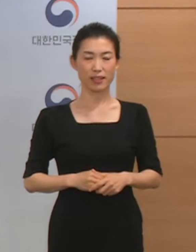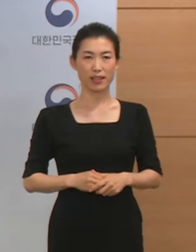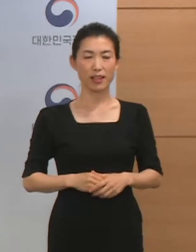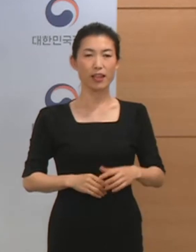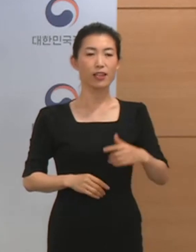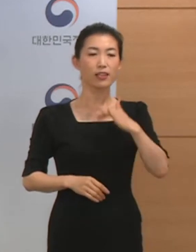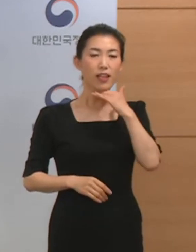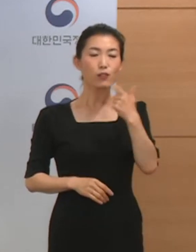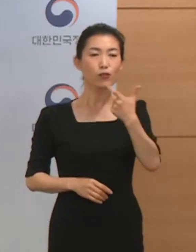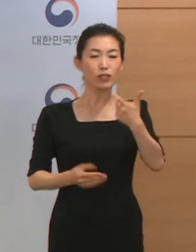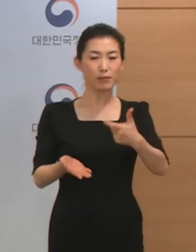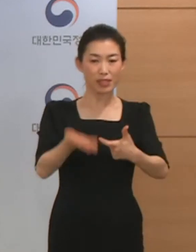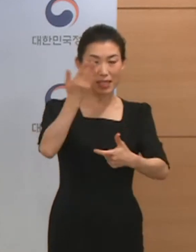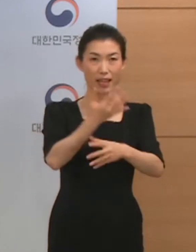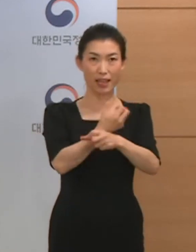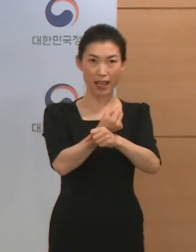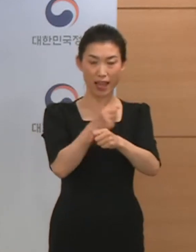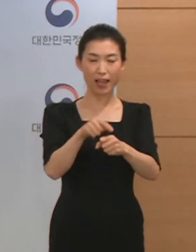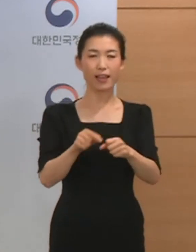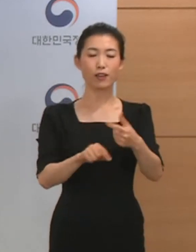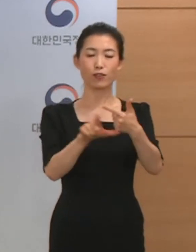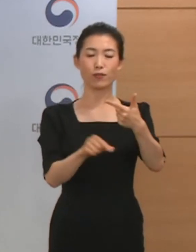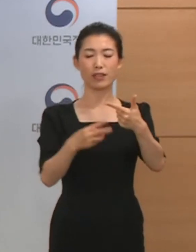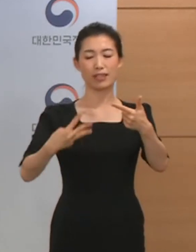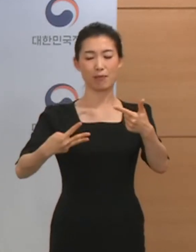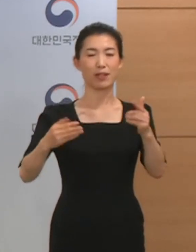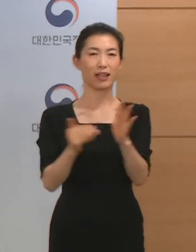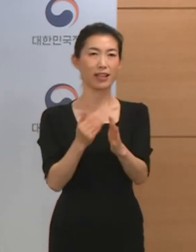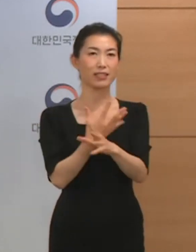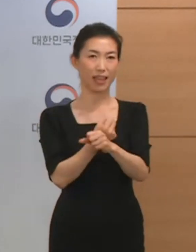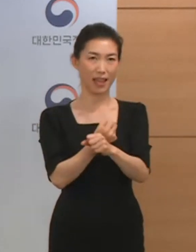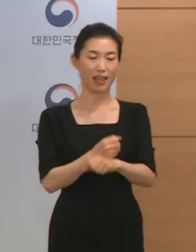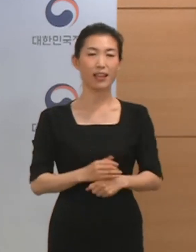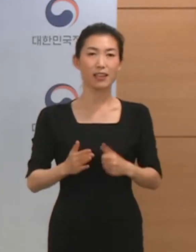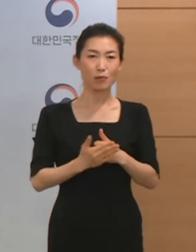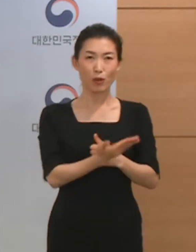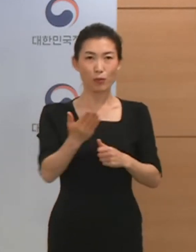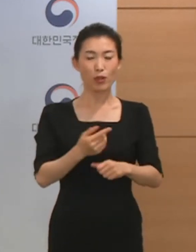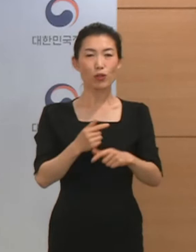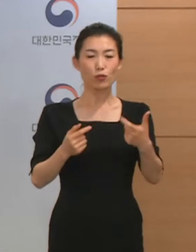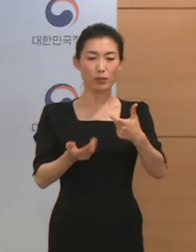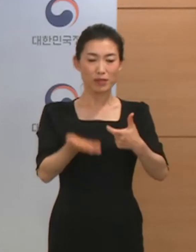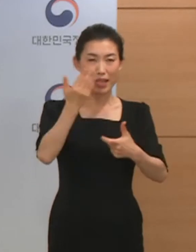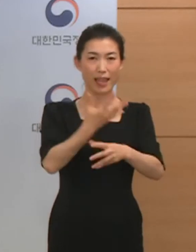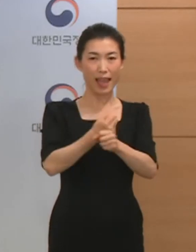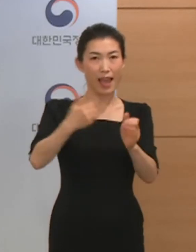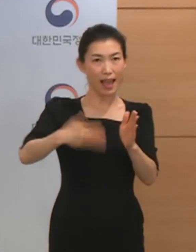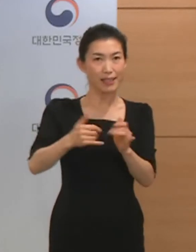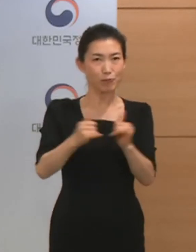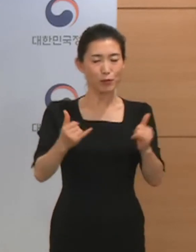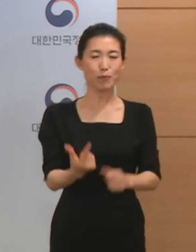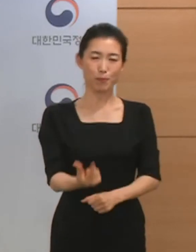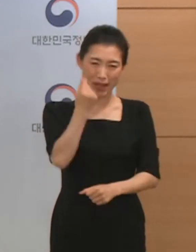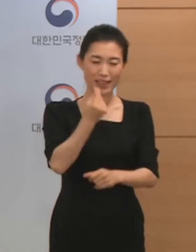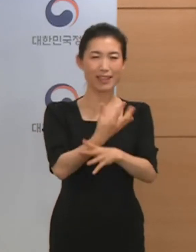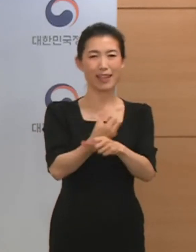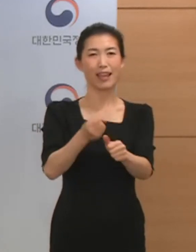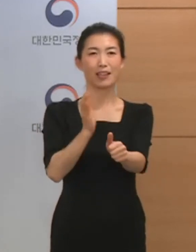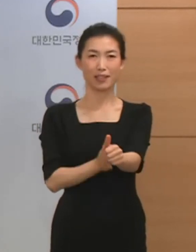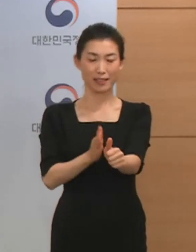60세 이상 어르신들의 예약은 6월 3일까지입니다. 아직 예약을 하지 않으신 어르신들은 서둘러 예약을 해주시길